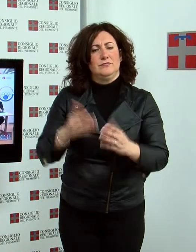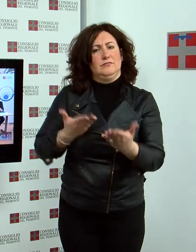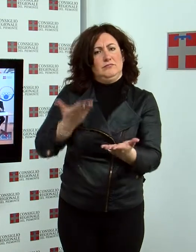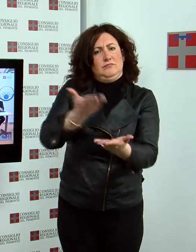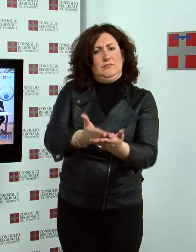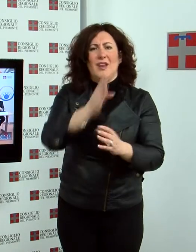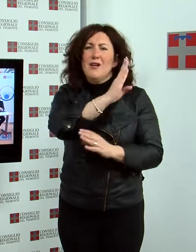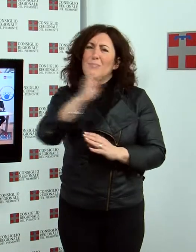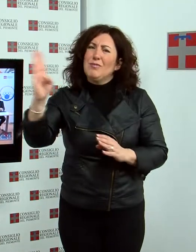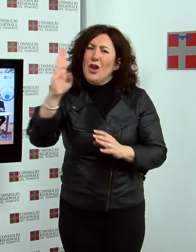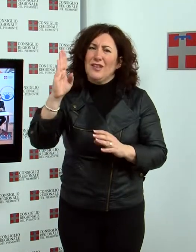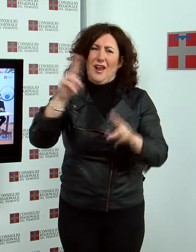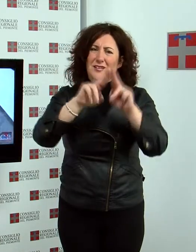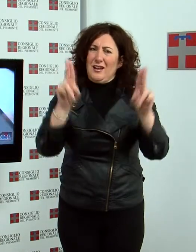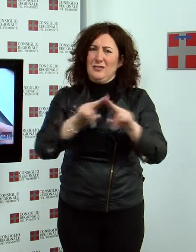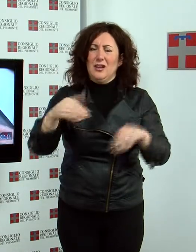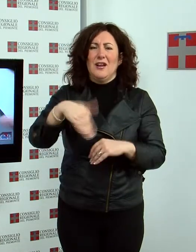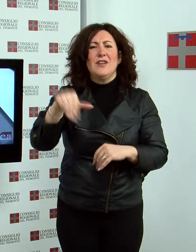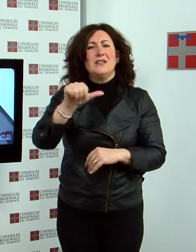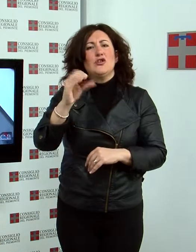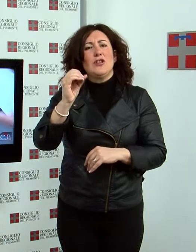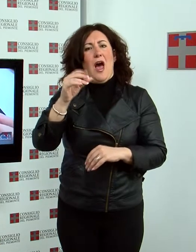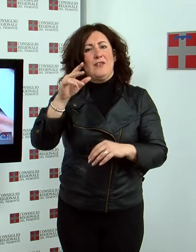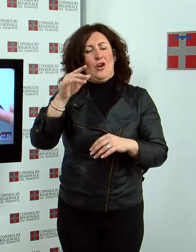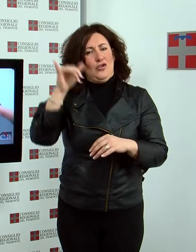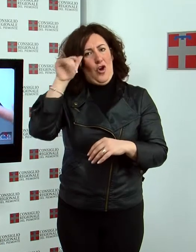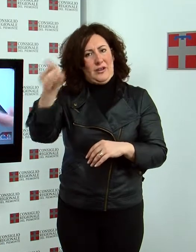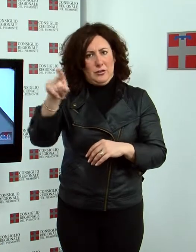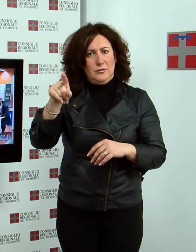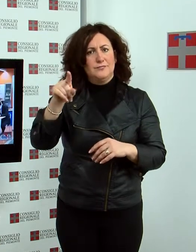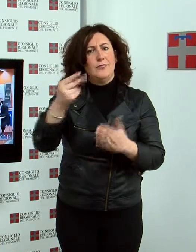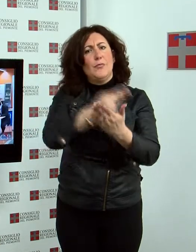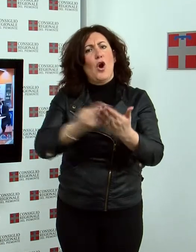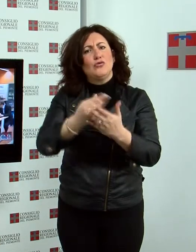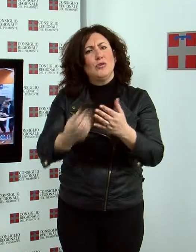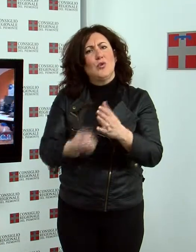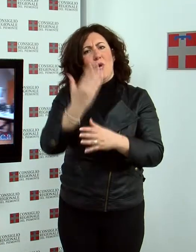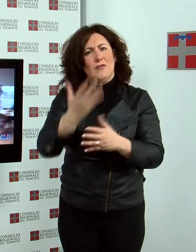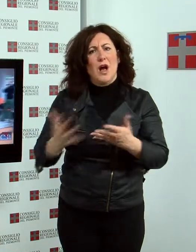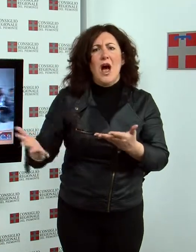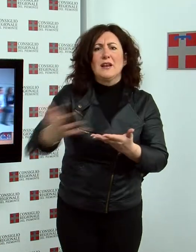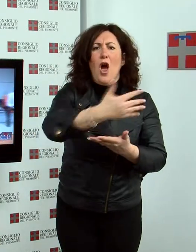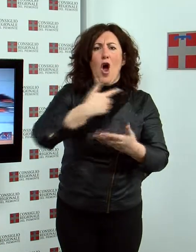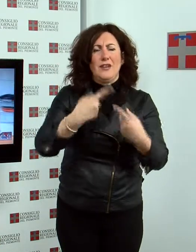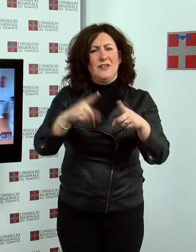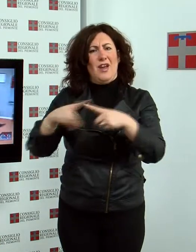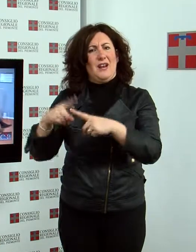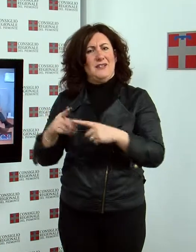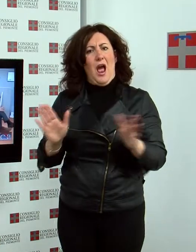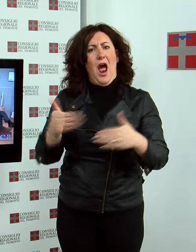Biblioteca Internazionale di Via Sant'Ottavio a Torino il progetto Raccolta differenziata nelle aule studio dell'ente regionale per il diritto allo studio